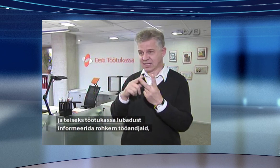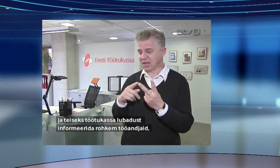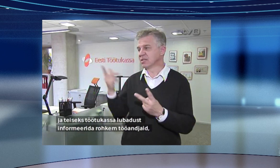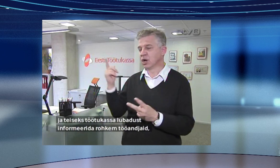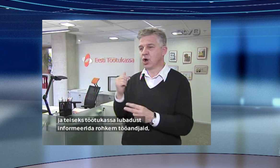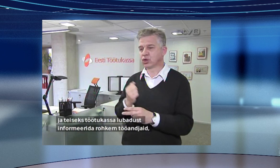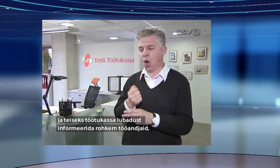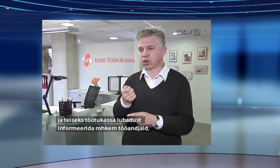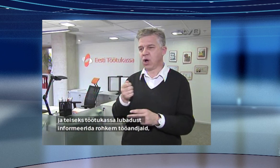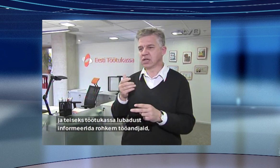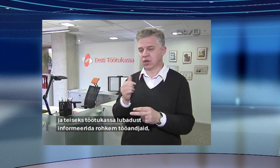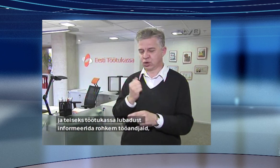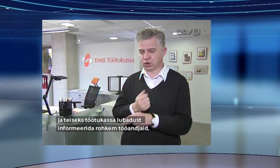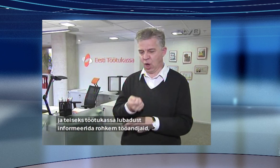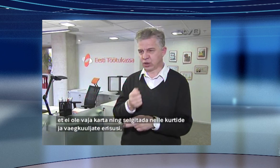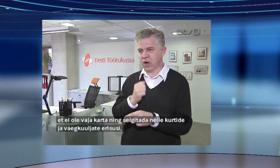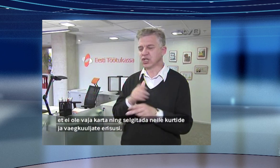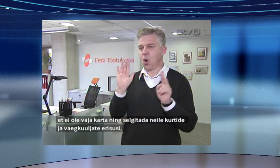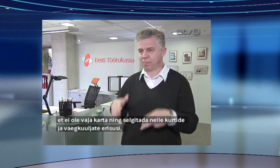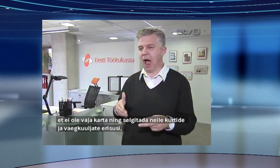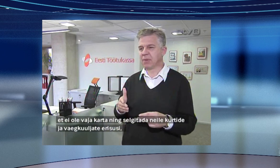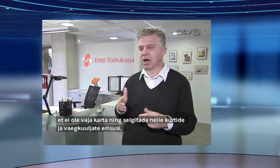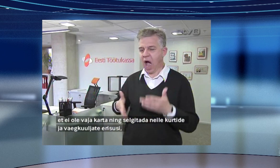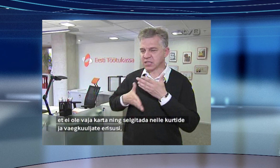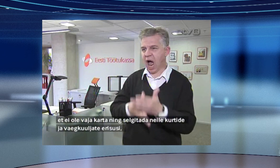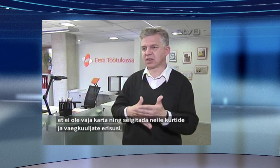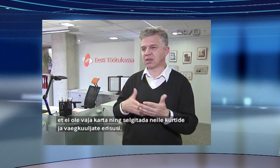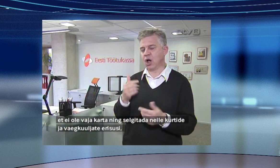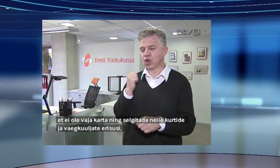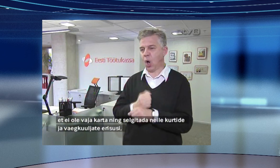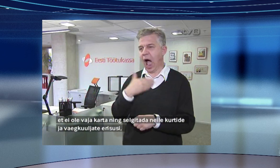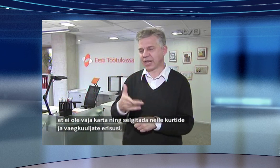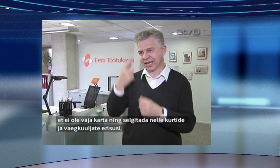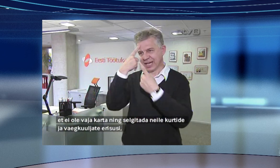Okay.